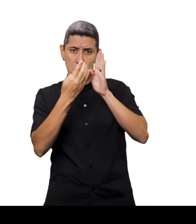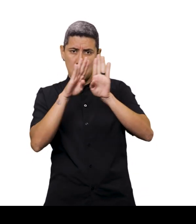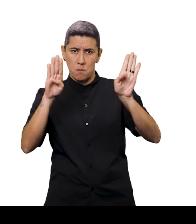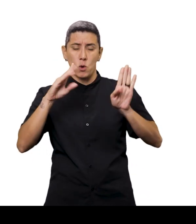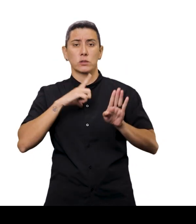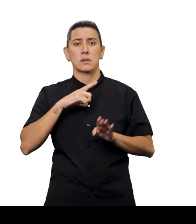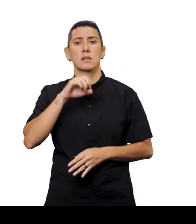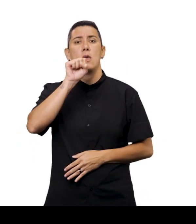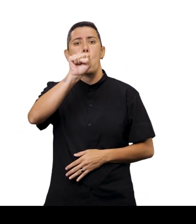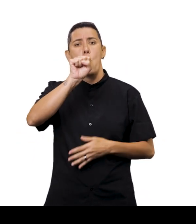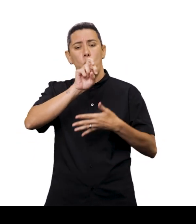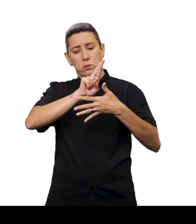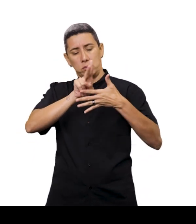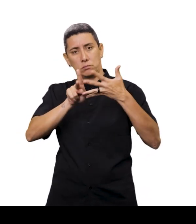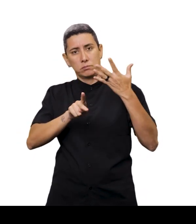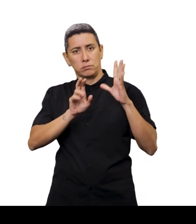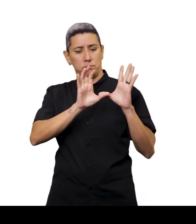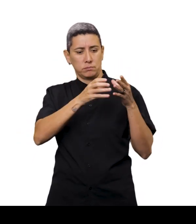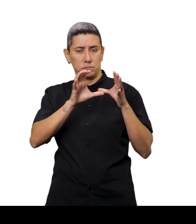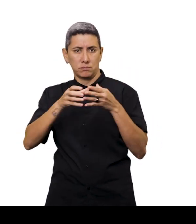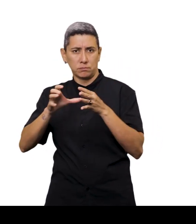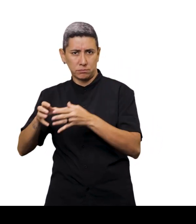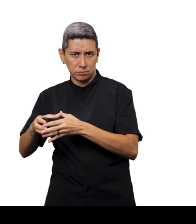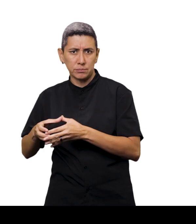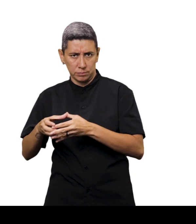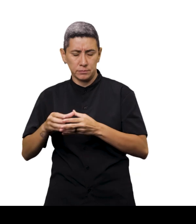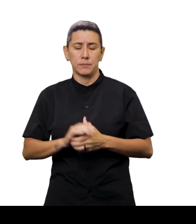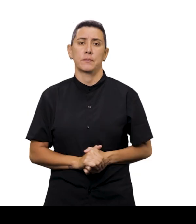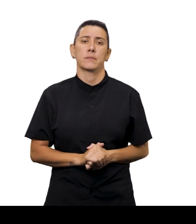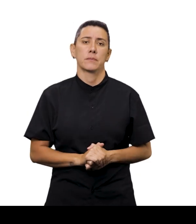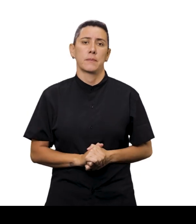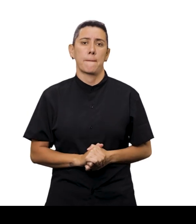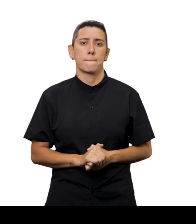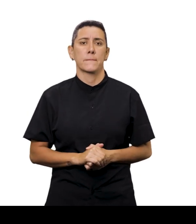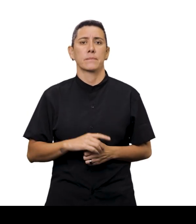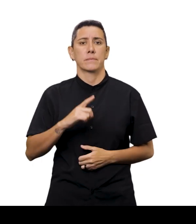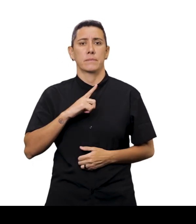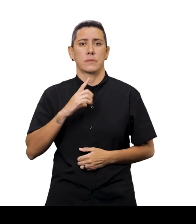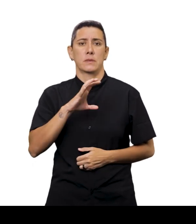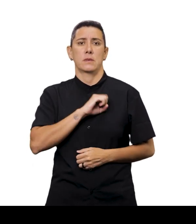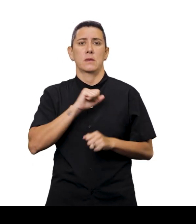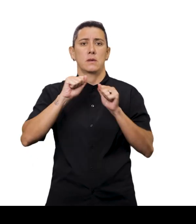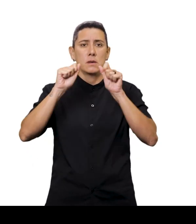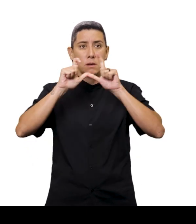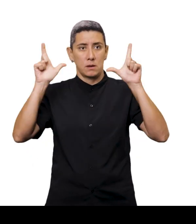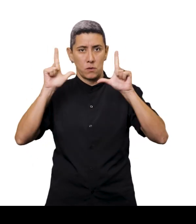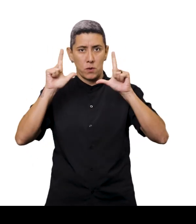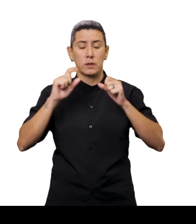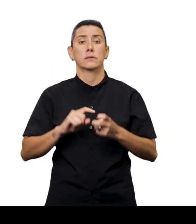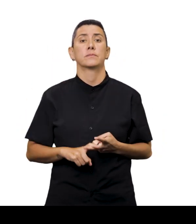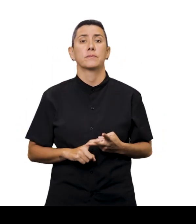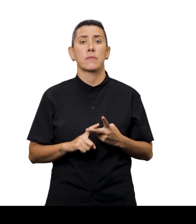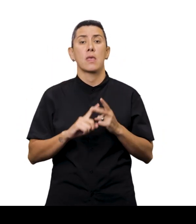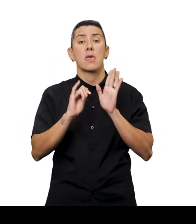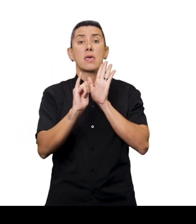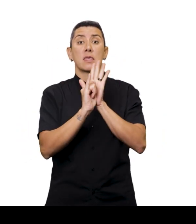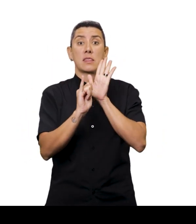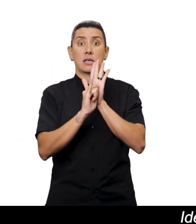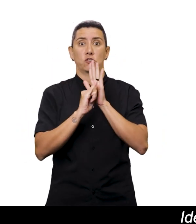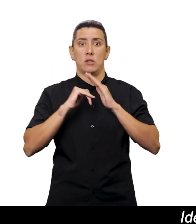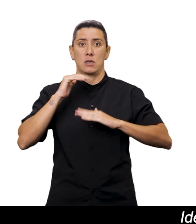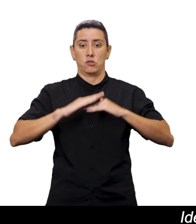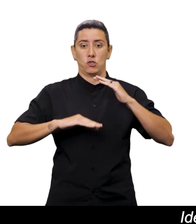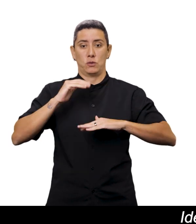mostra é dividida em 8 núcleos: Acorda Amor, Arquivo Serigrafistas Queer,